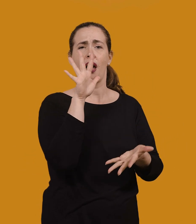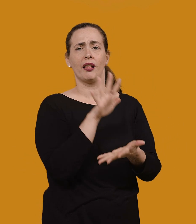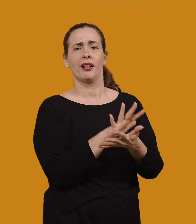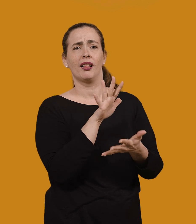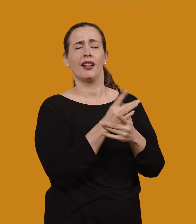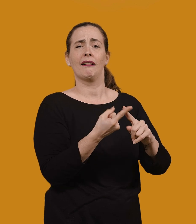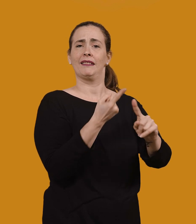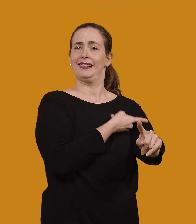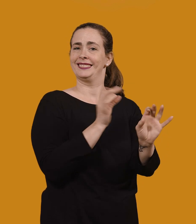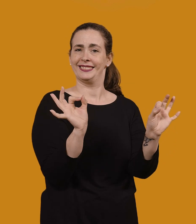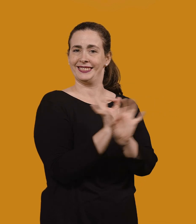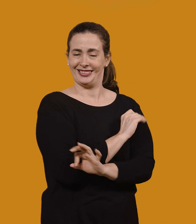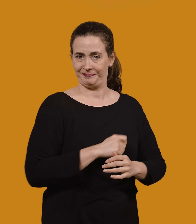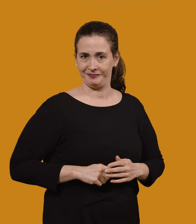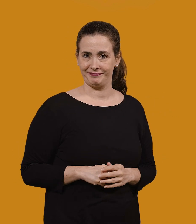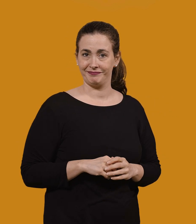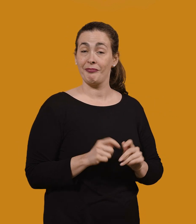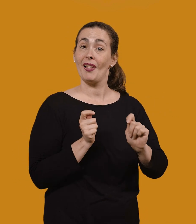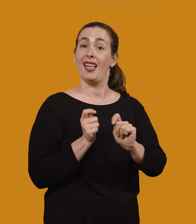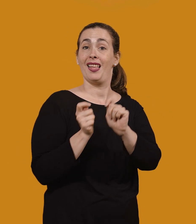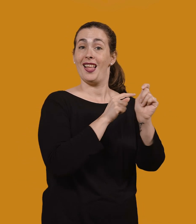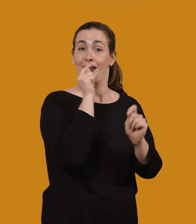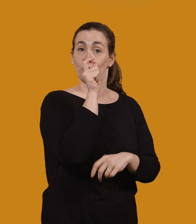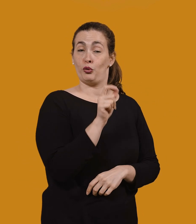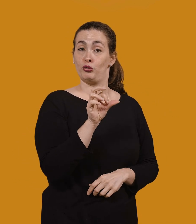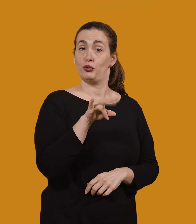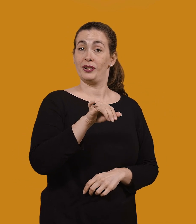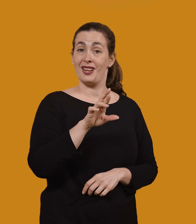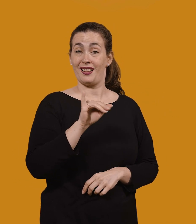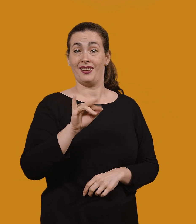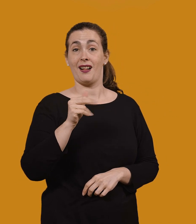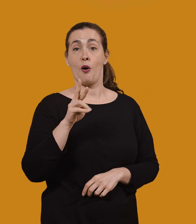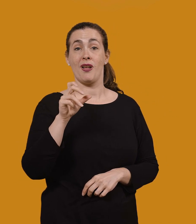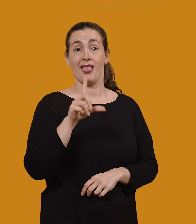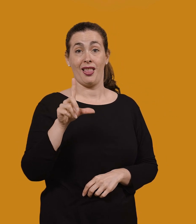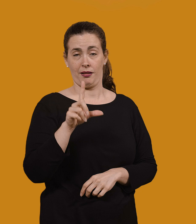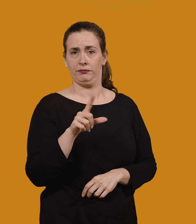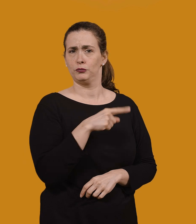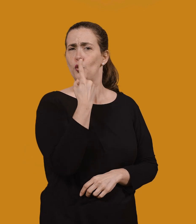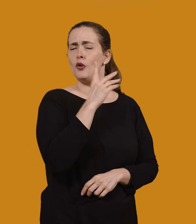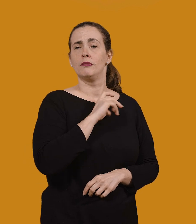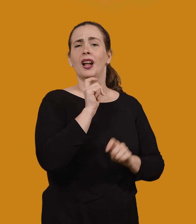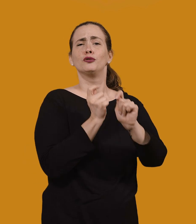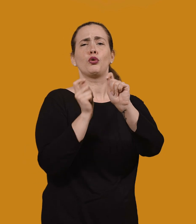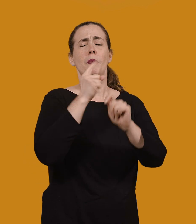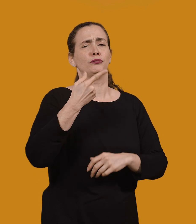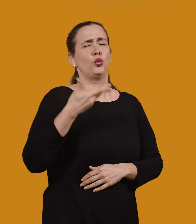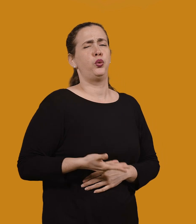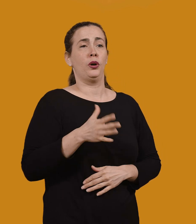dels escultors més destacats de la seva època, va saber dotar les seves figures d'una dolçor i una humanitat